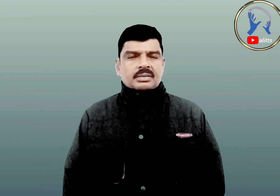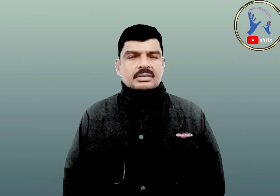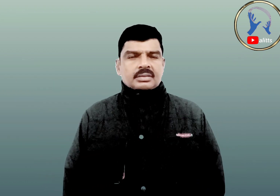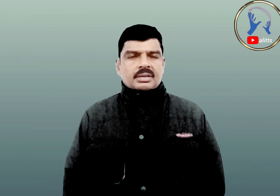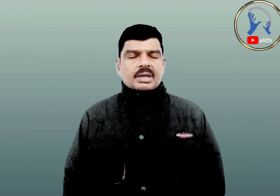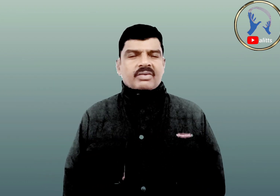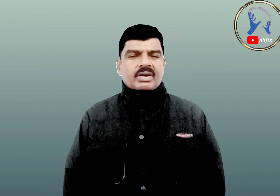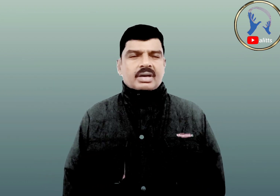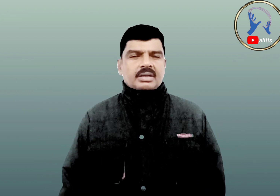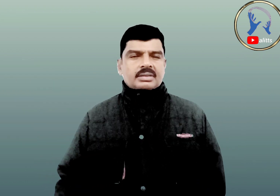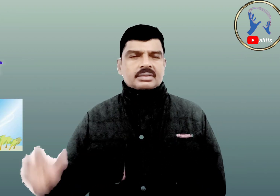हवा।